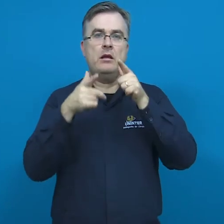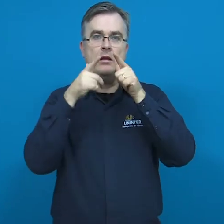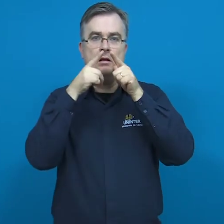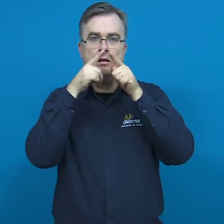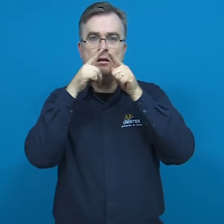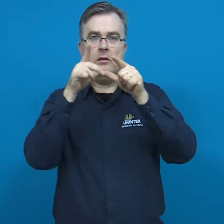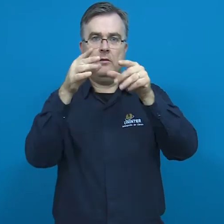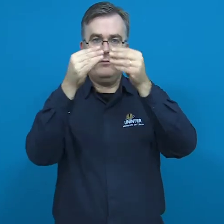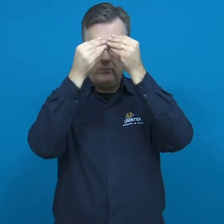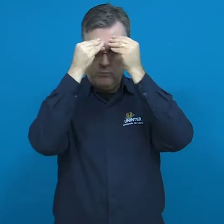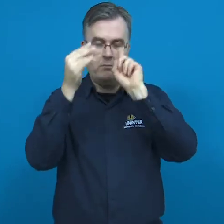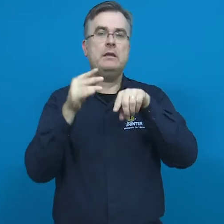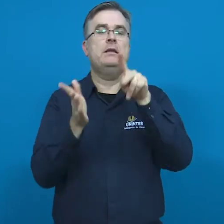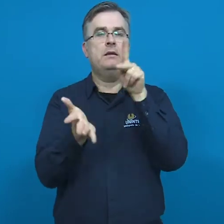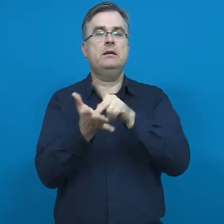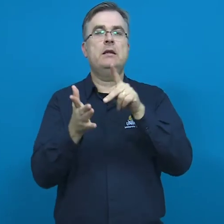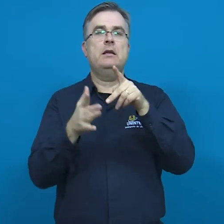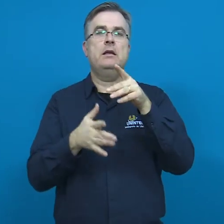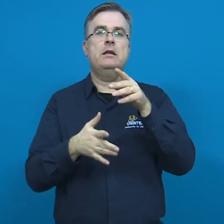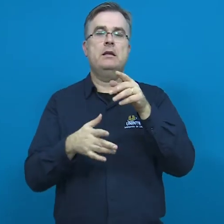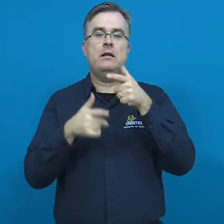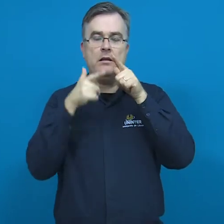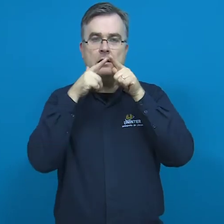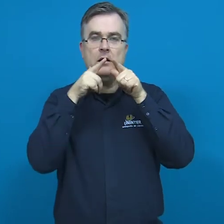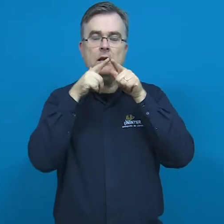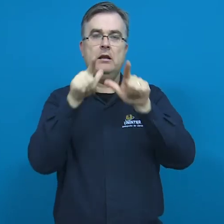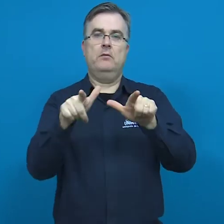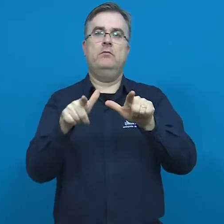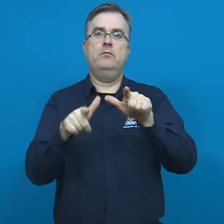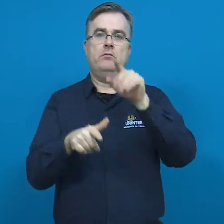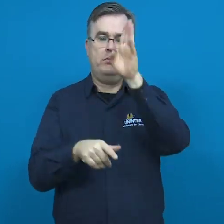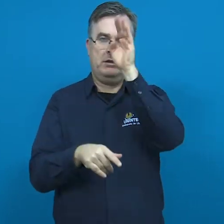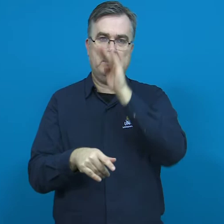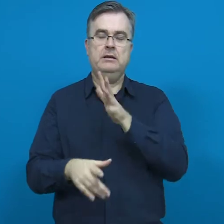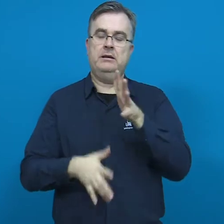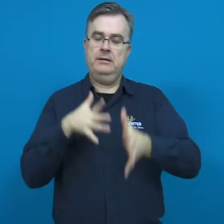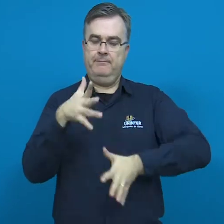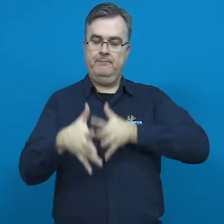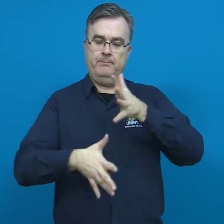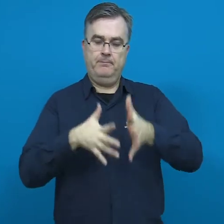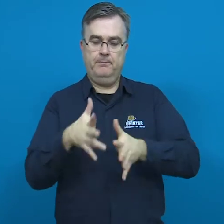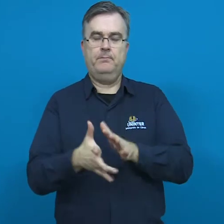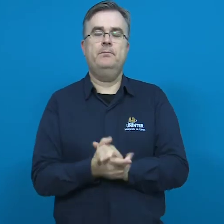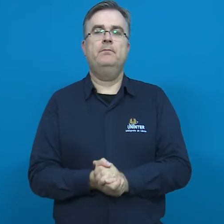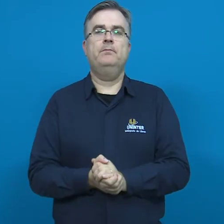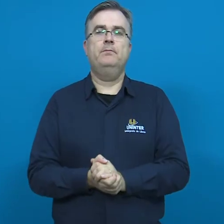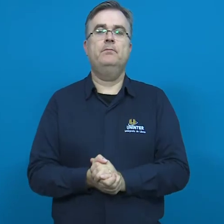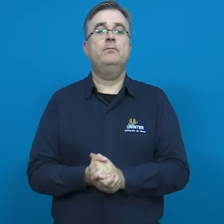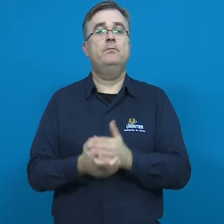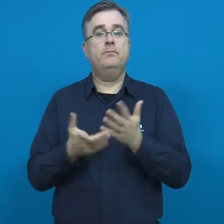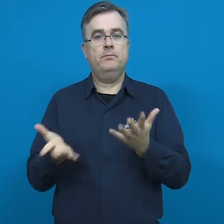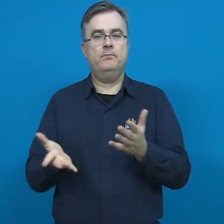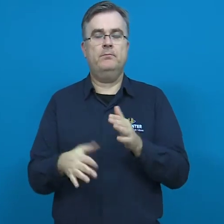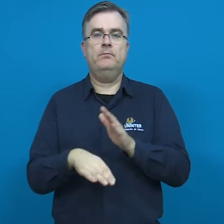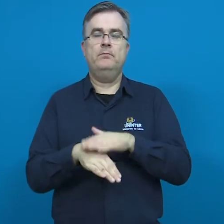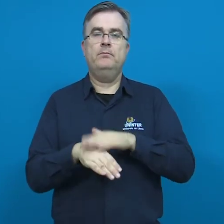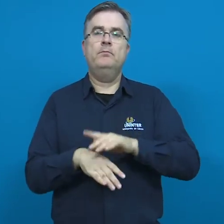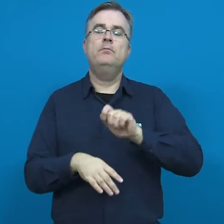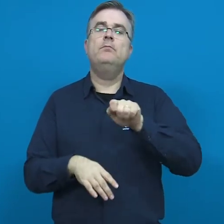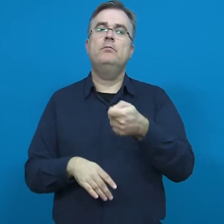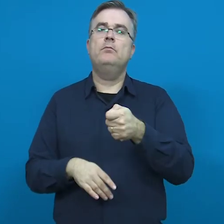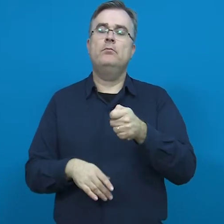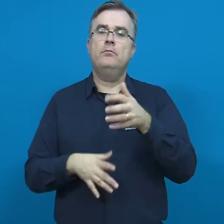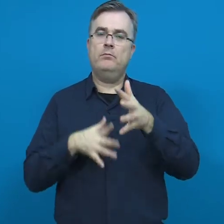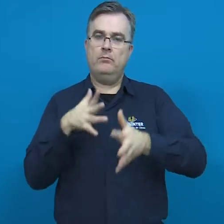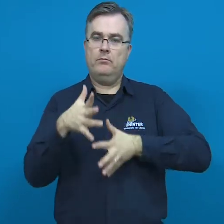Libras de linguagem, e sim de Libras, de língua brasileira de sinais. Então,